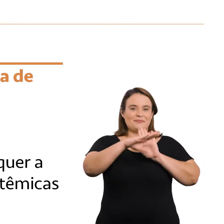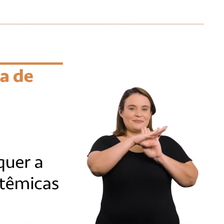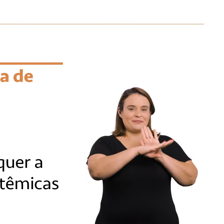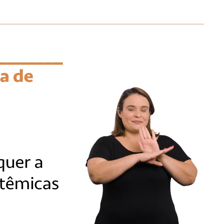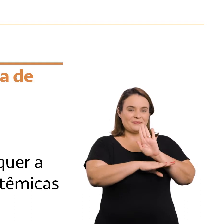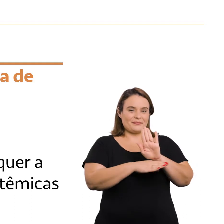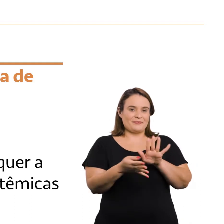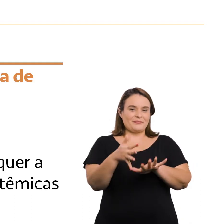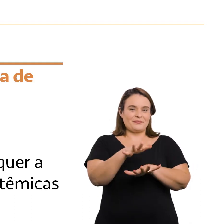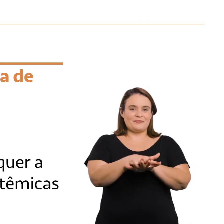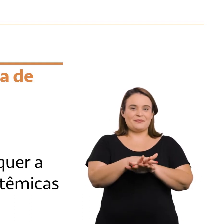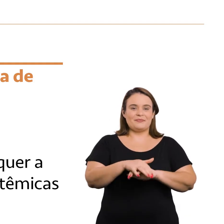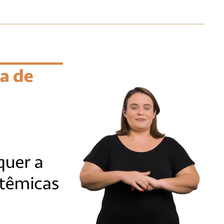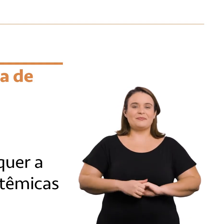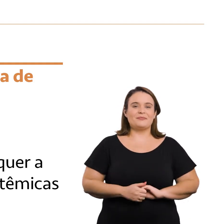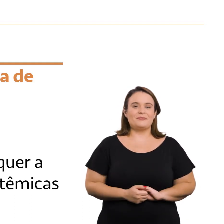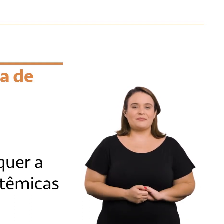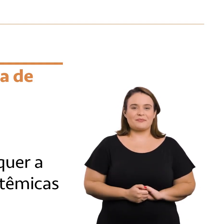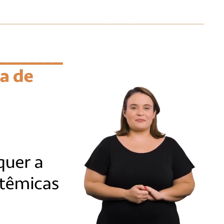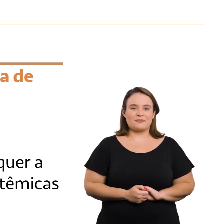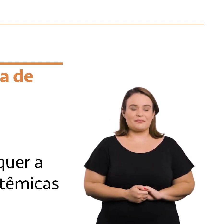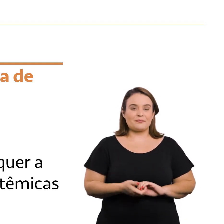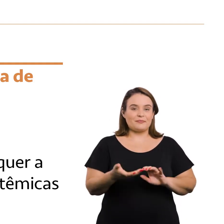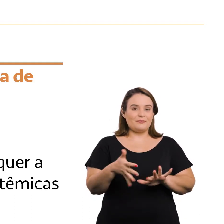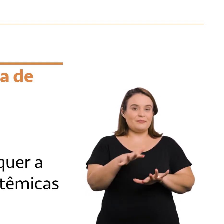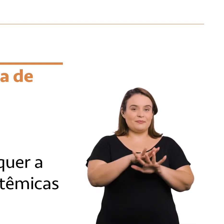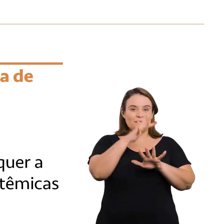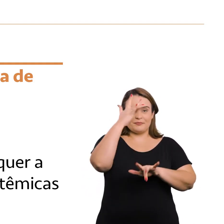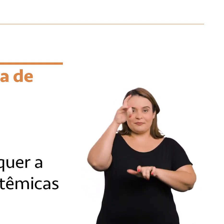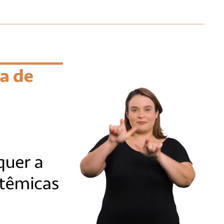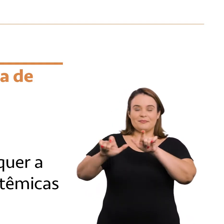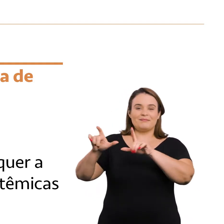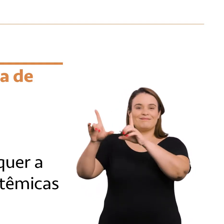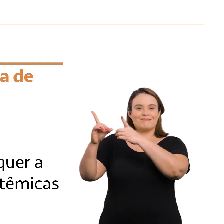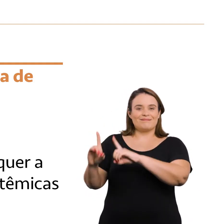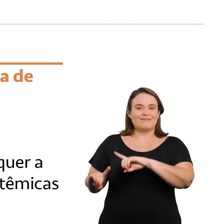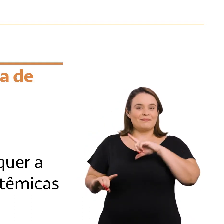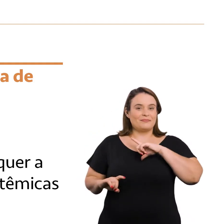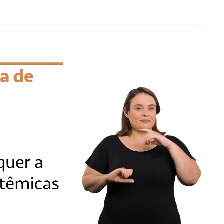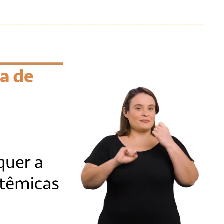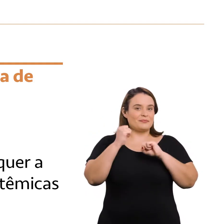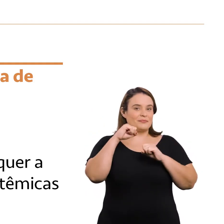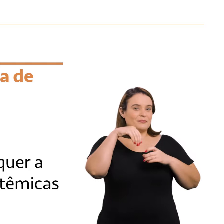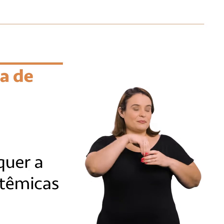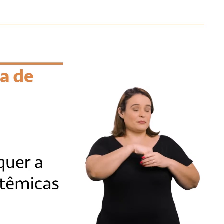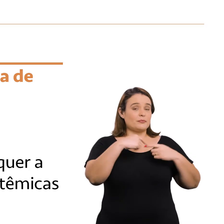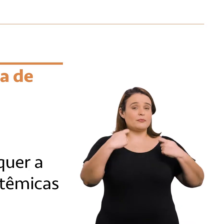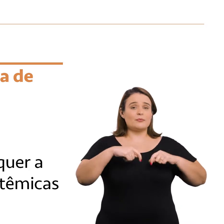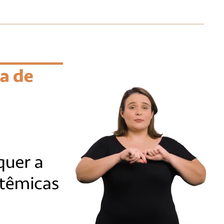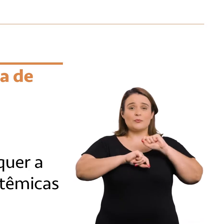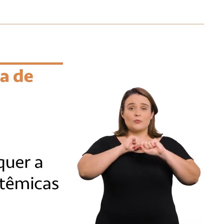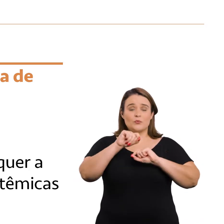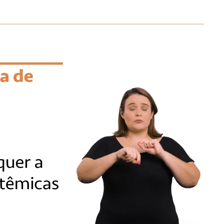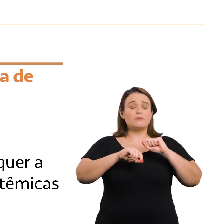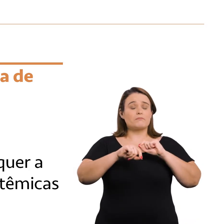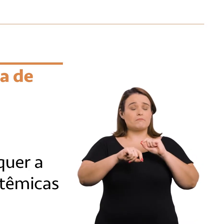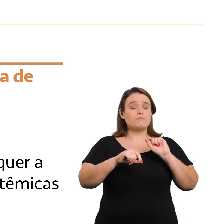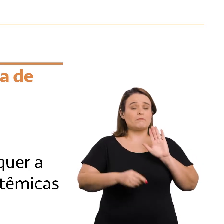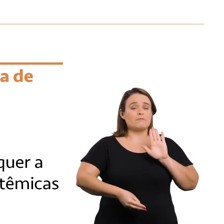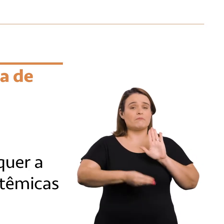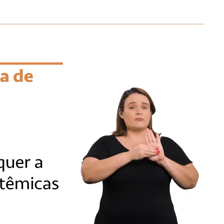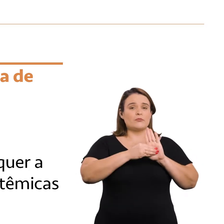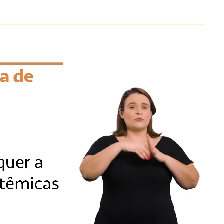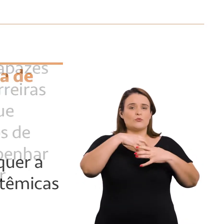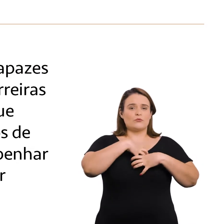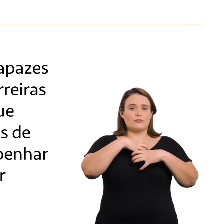Planejamento do programa de inclusão. A inclusão de pessoas com deficiência nas empresas requer a implantação de